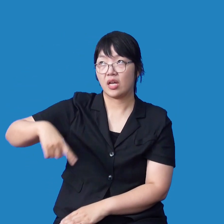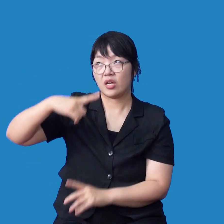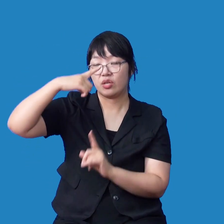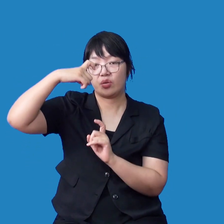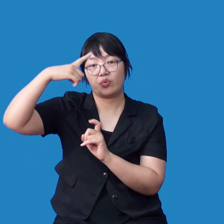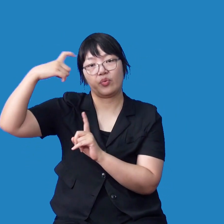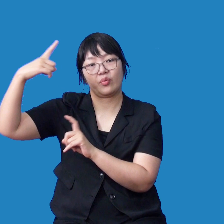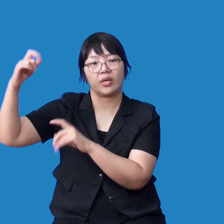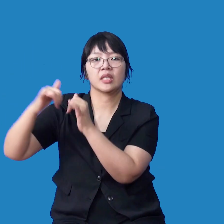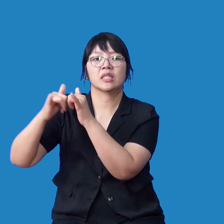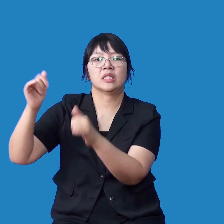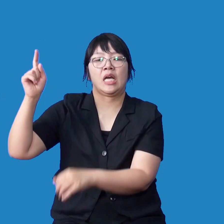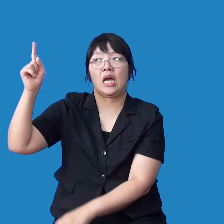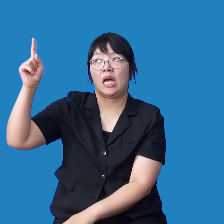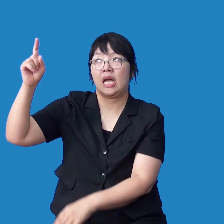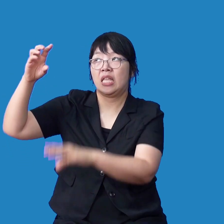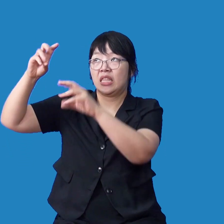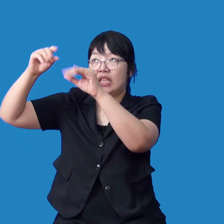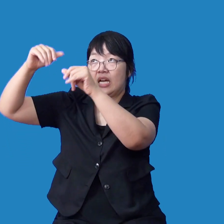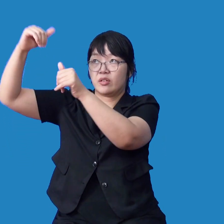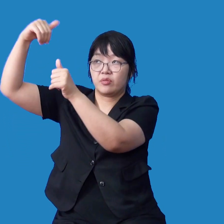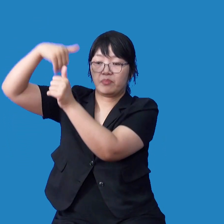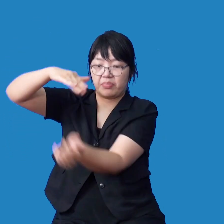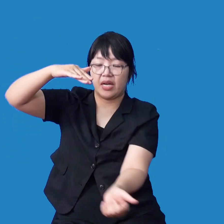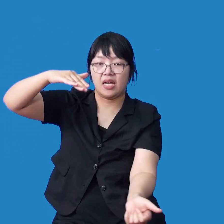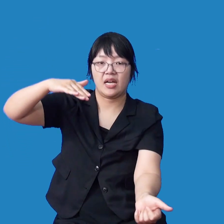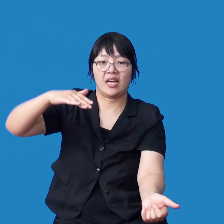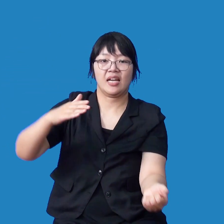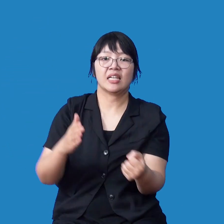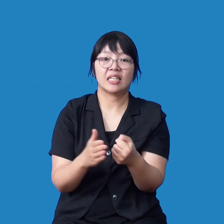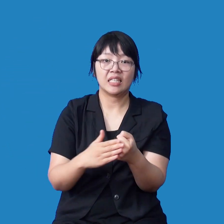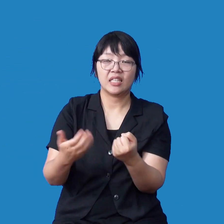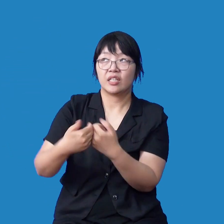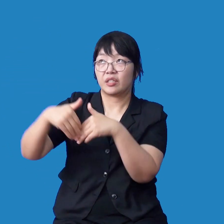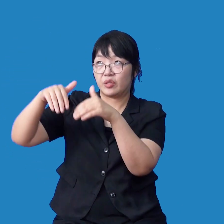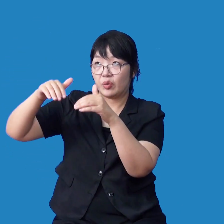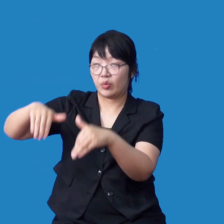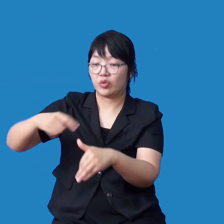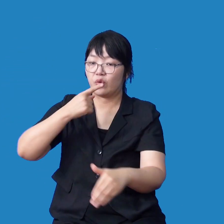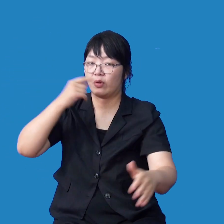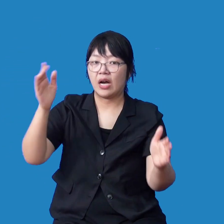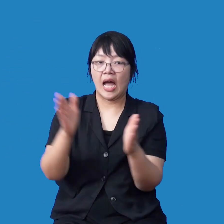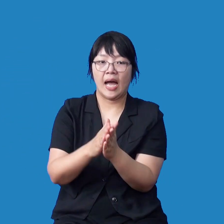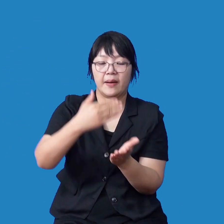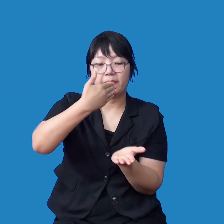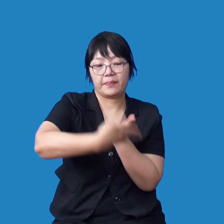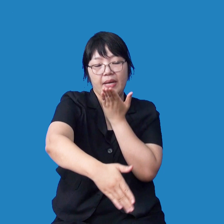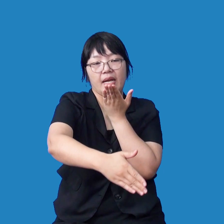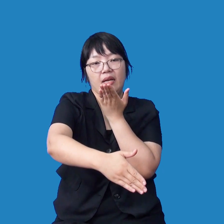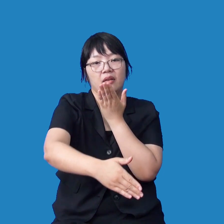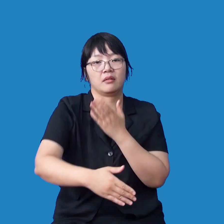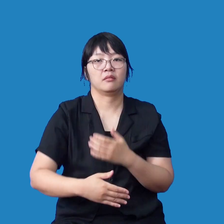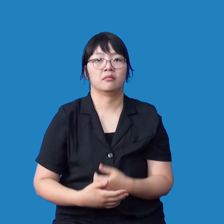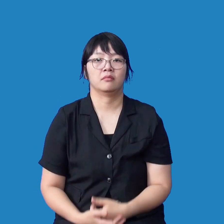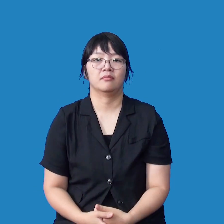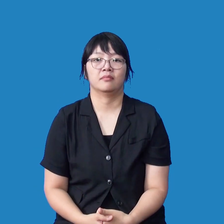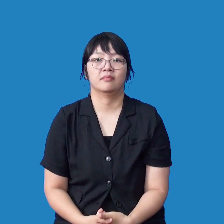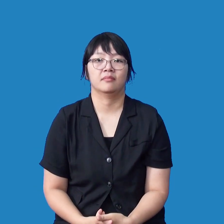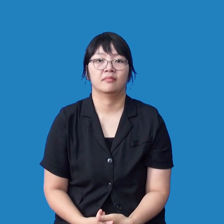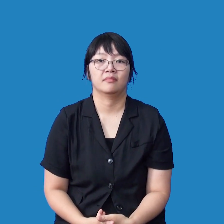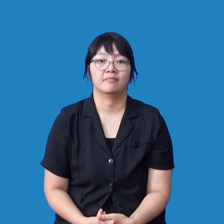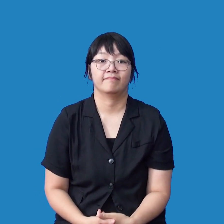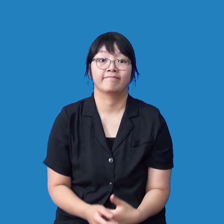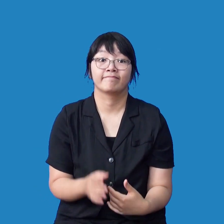자라. 그가 땅으로 내쫓기니 그의 사자들도 그와 함께 내쫓기니라.